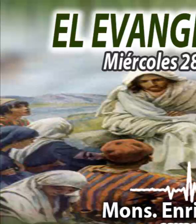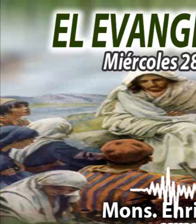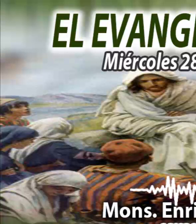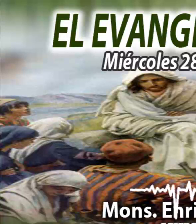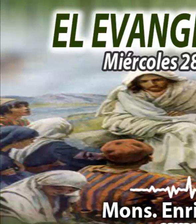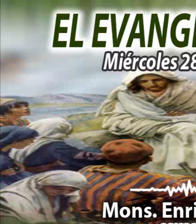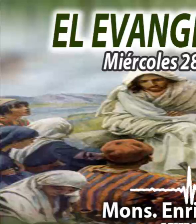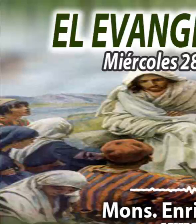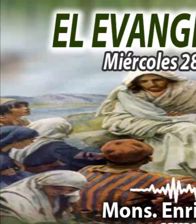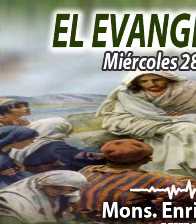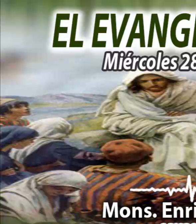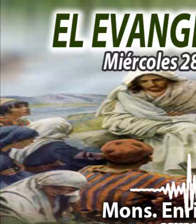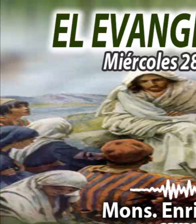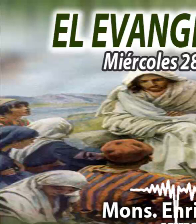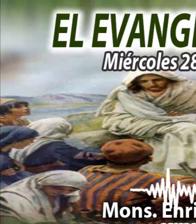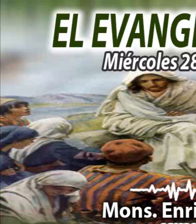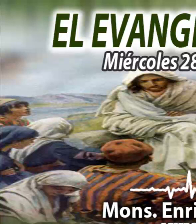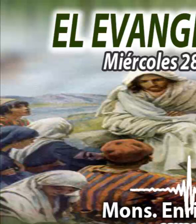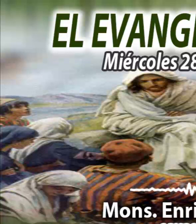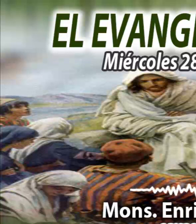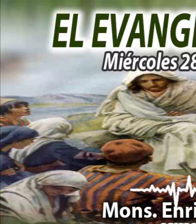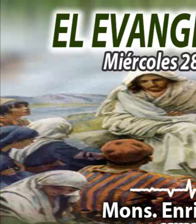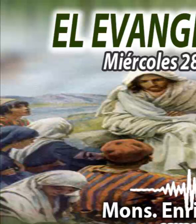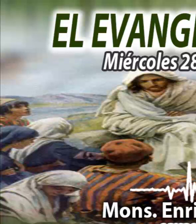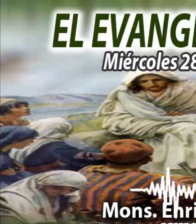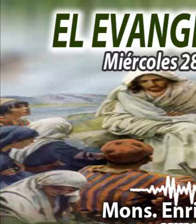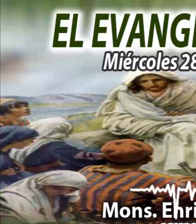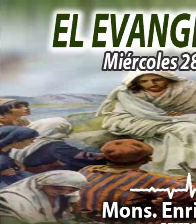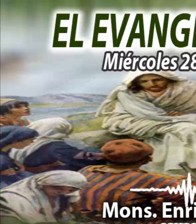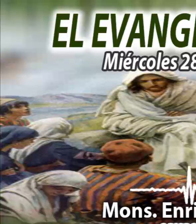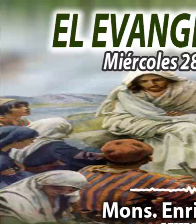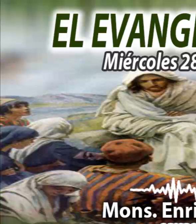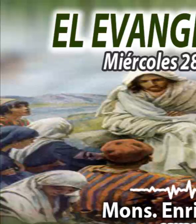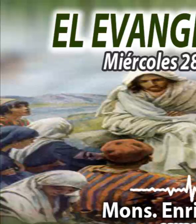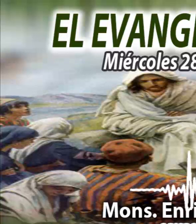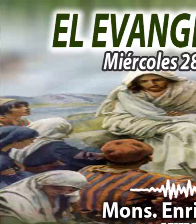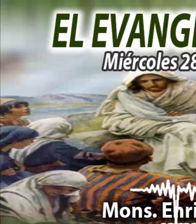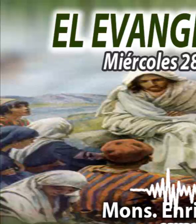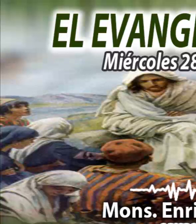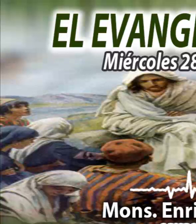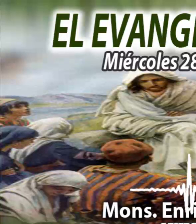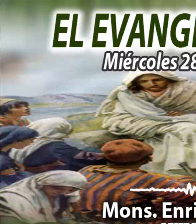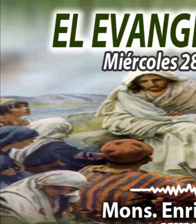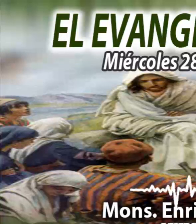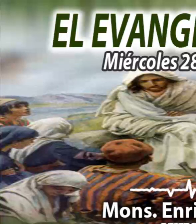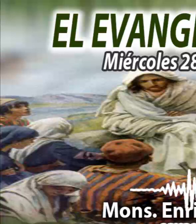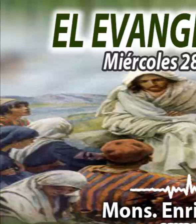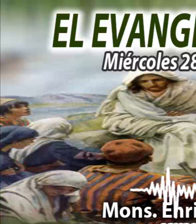Dispuso Dios en su sabiduría revelarse a sí mismo y dar a conocer el misterio de su voluntad.